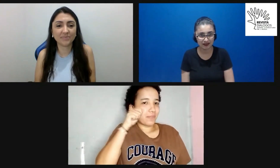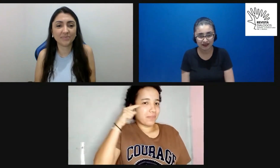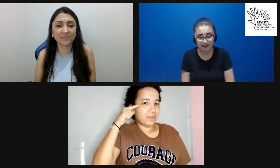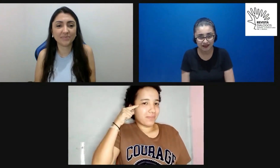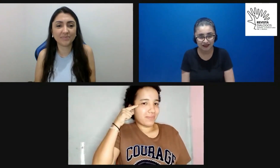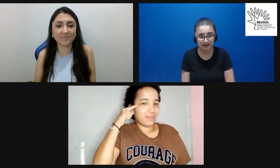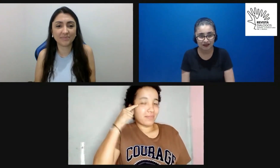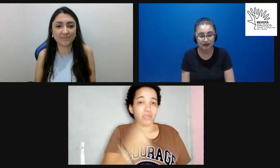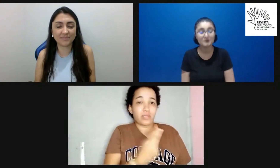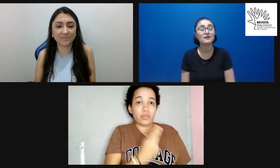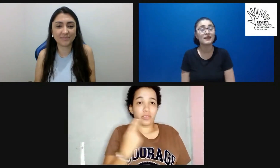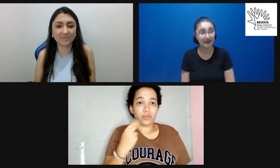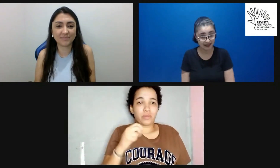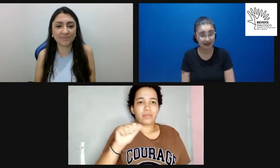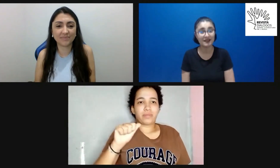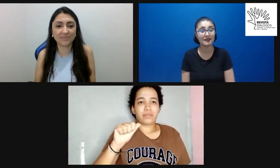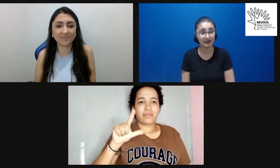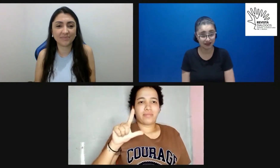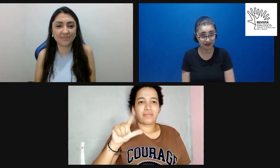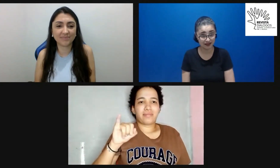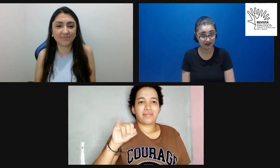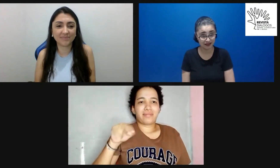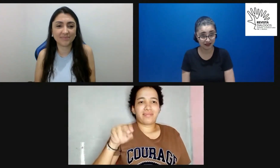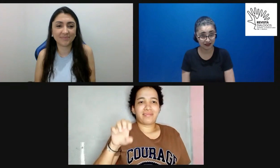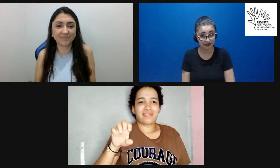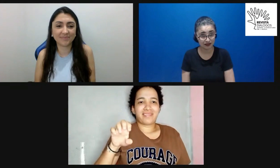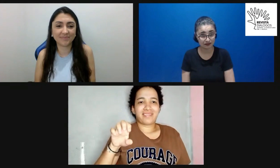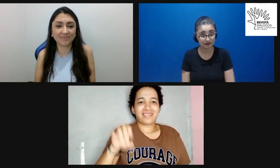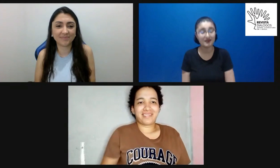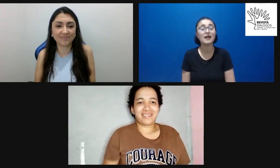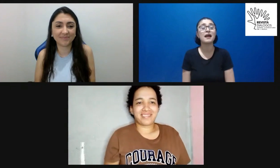esse e o meu nome é Aline.